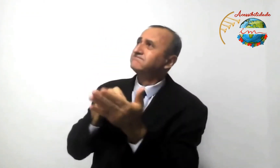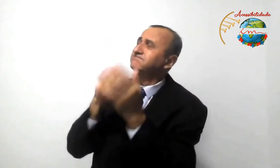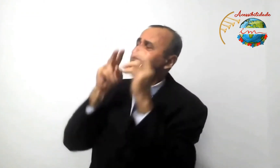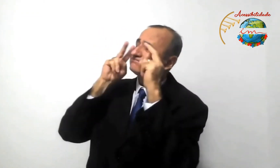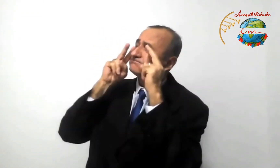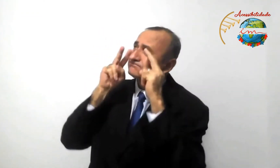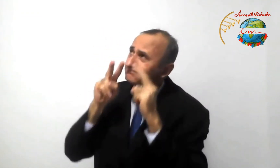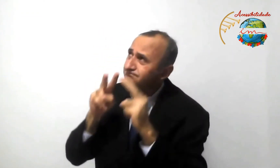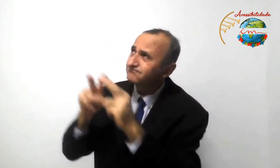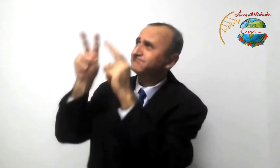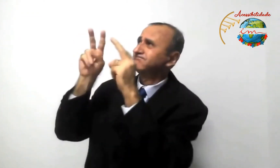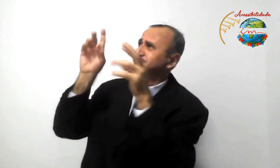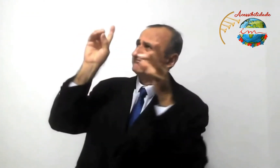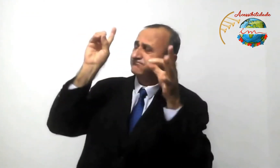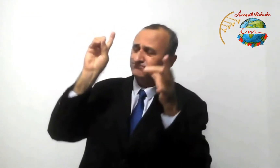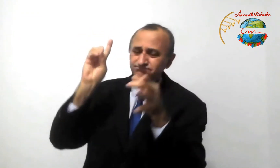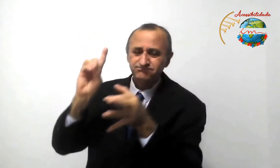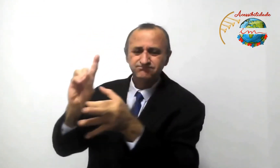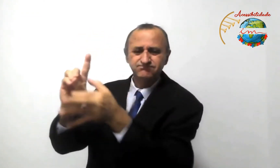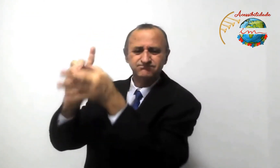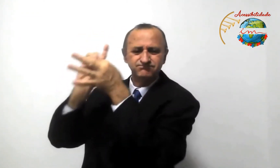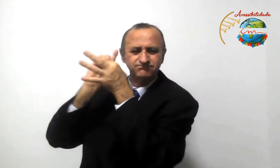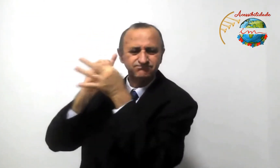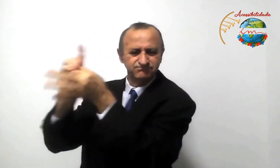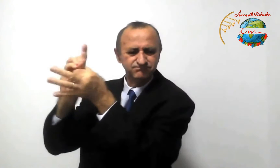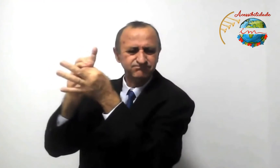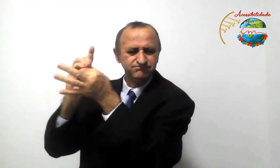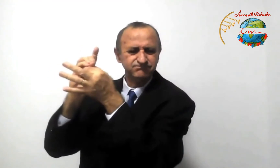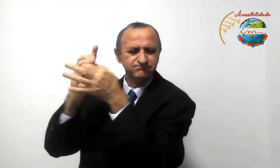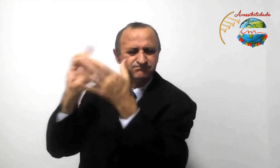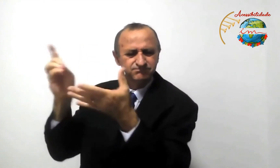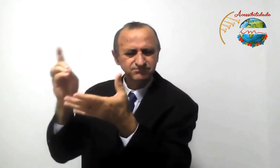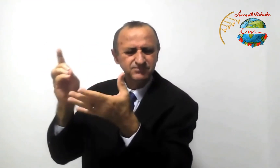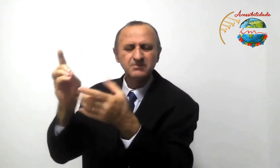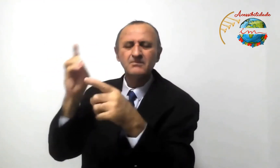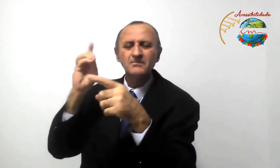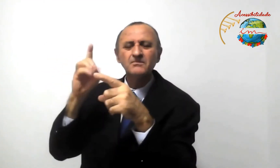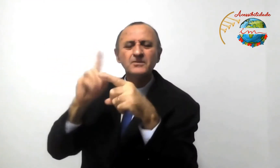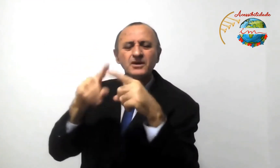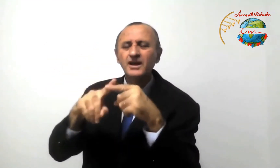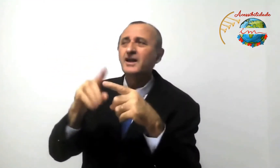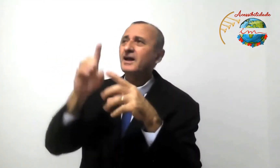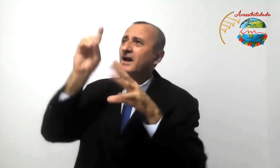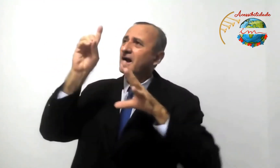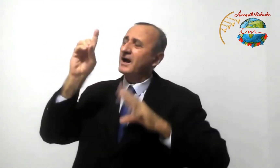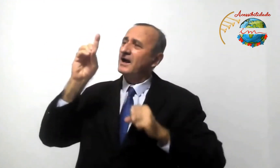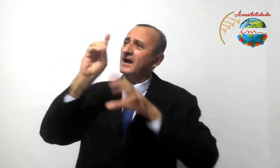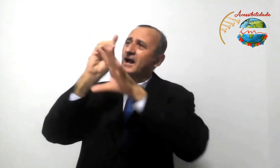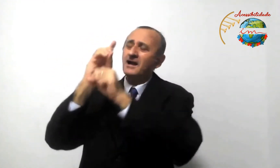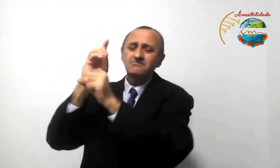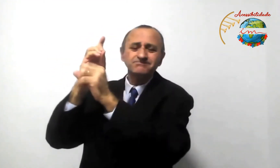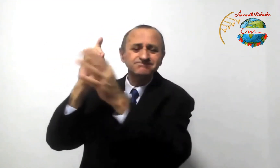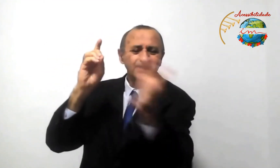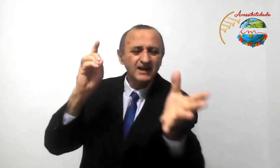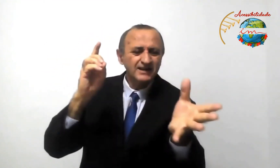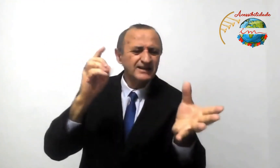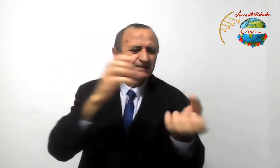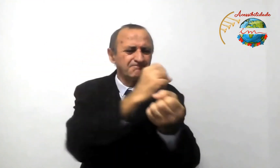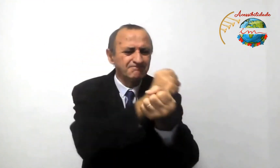no amor de Deus, nosso olhar firme em Deus, a nossa comunhão. Porque o amor de